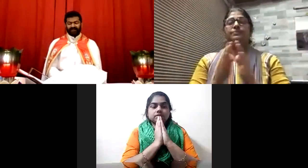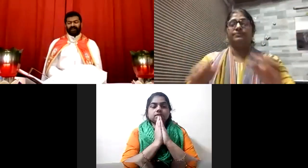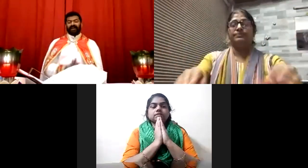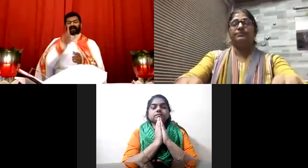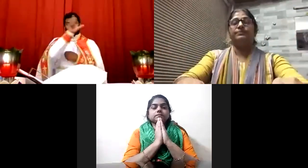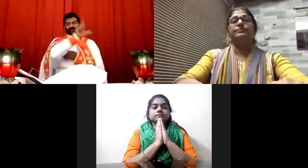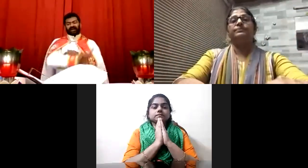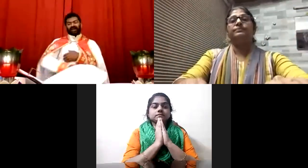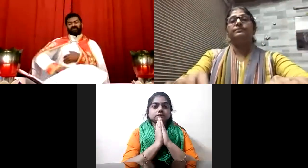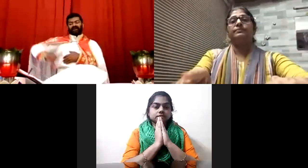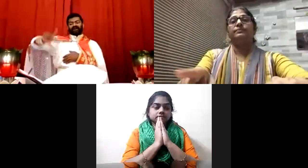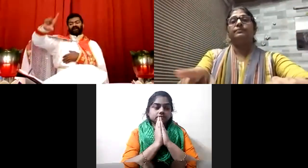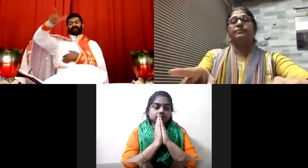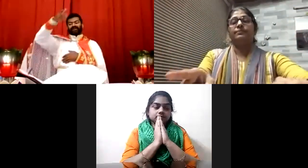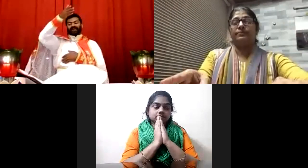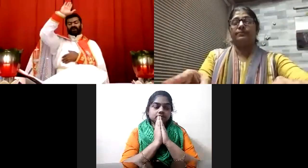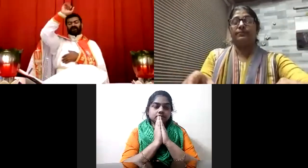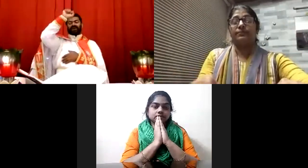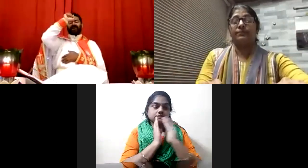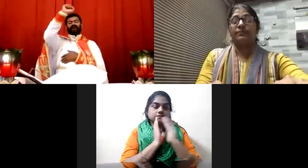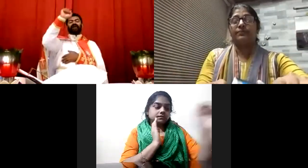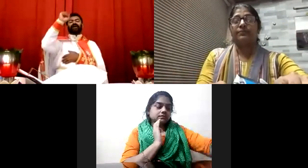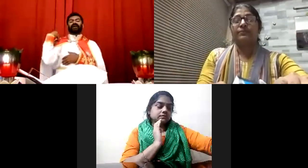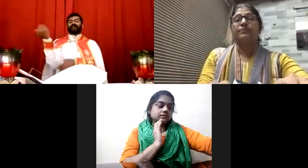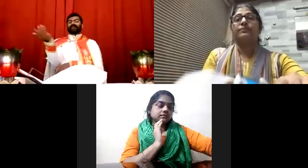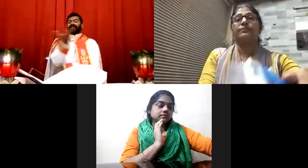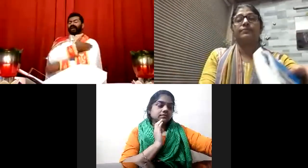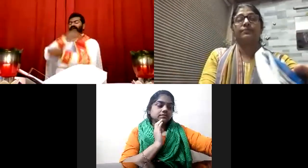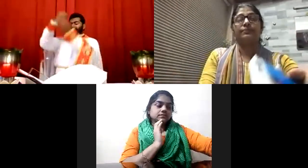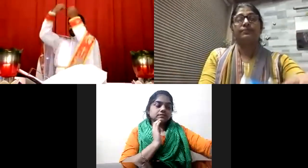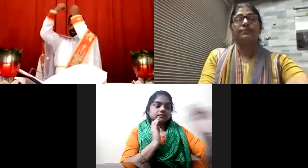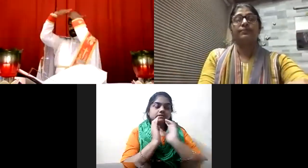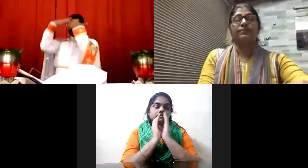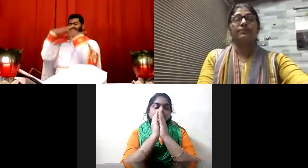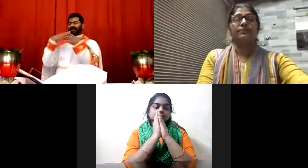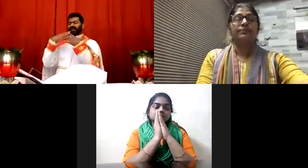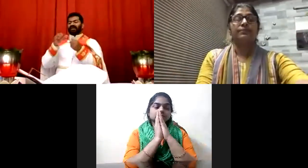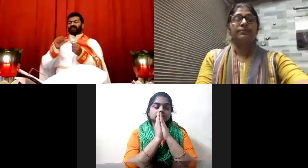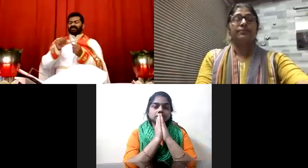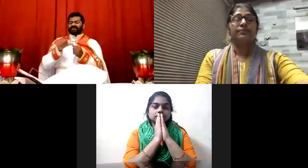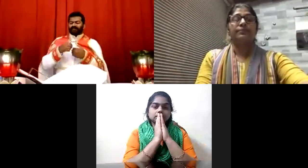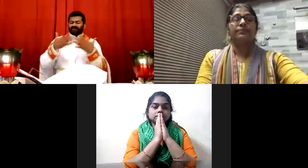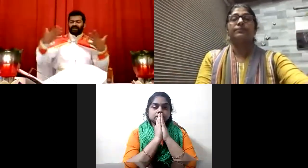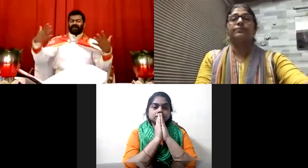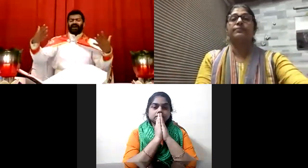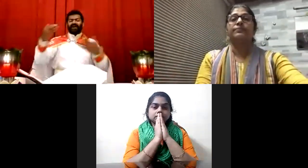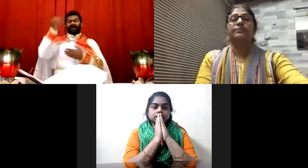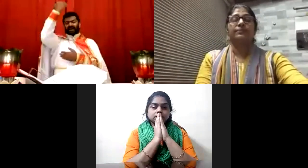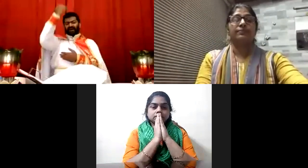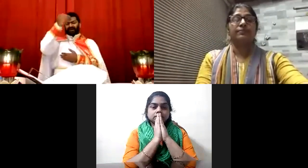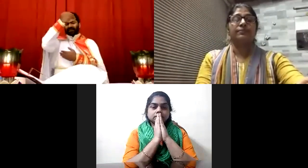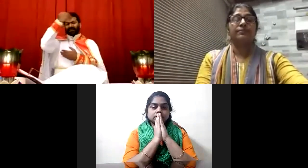ആമേൻ. കർത്താവായ ദൈവമേ, അങ്ങ് ഞങ്ങളുടെ മേൽ വർഷിച്ച